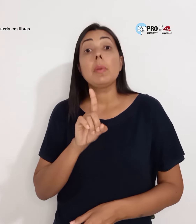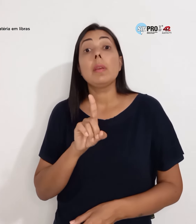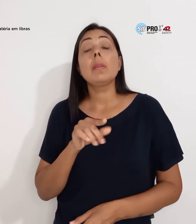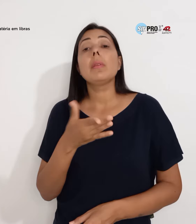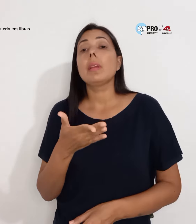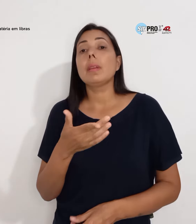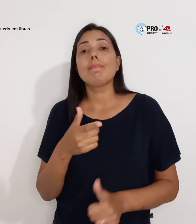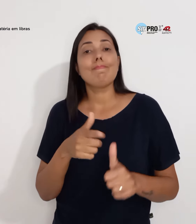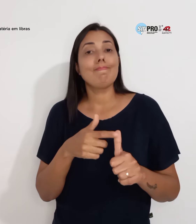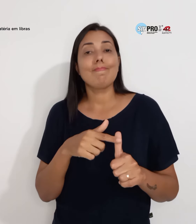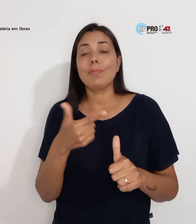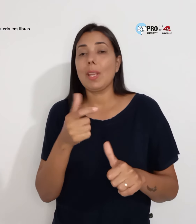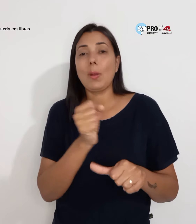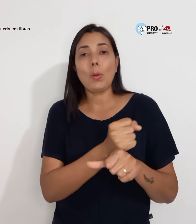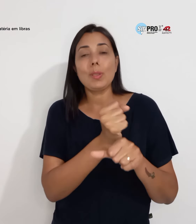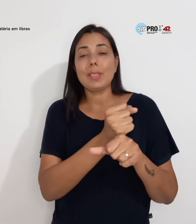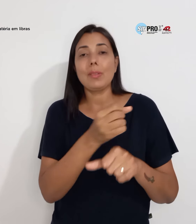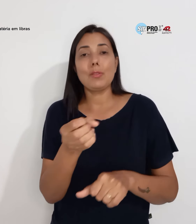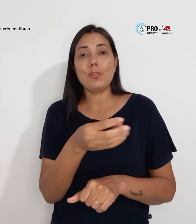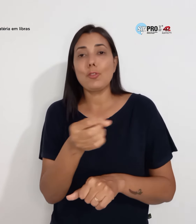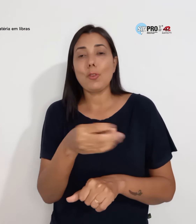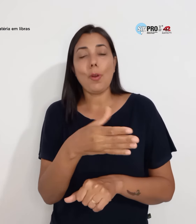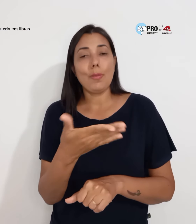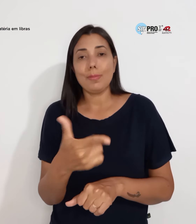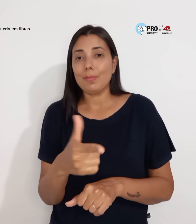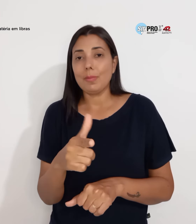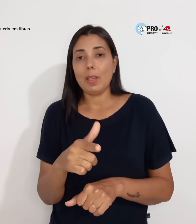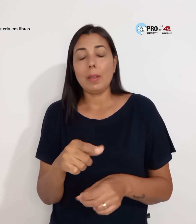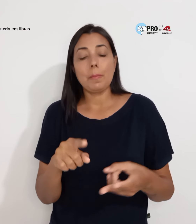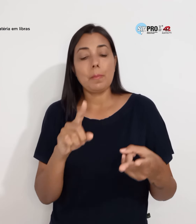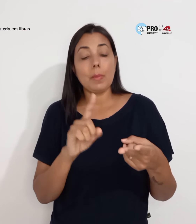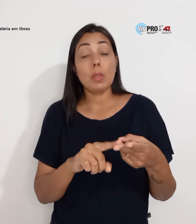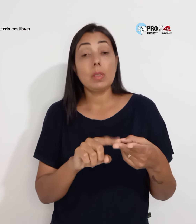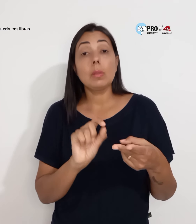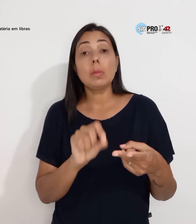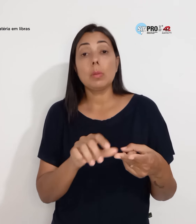lugar, não há construção de novas unidades. E, em segundo, o